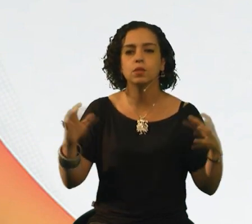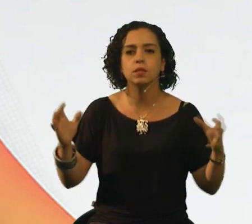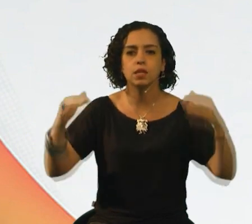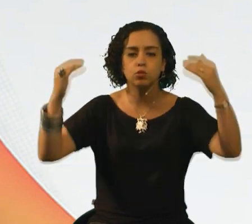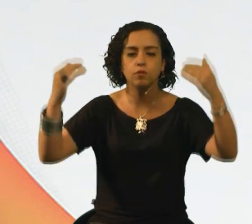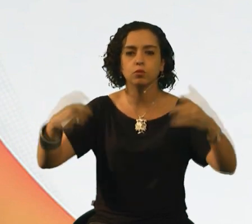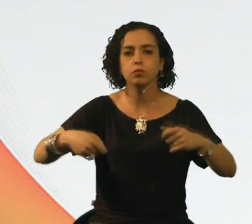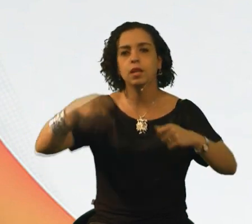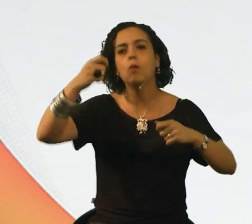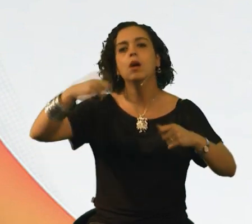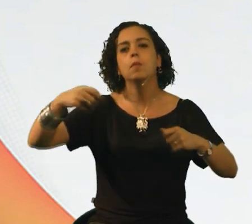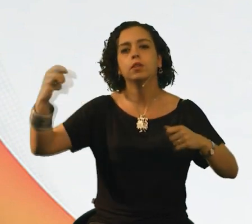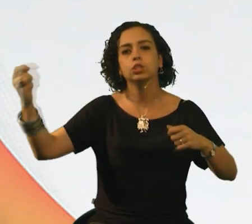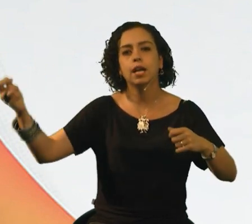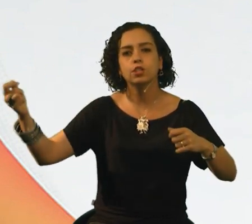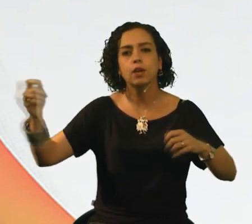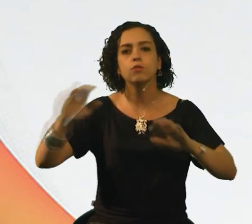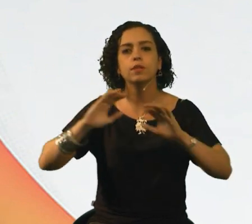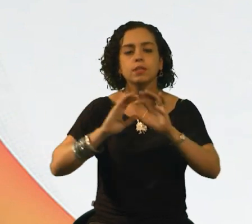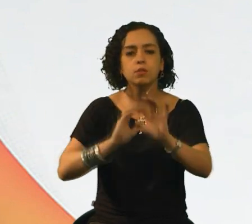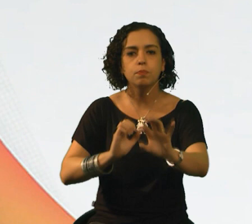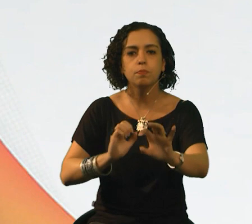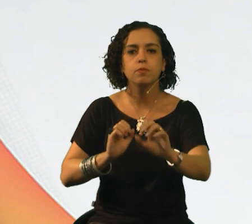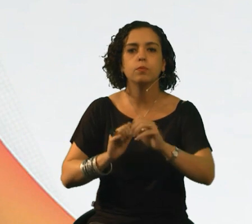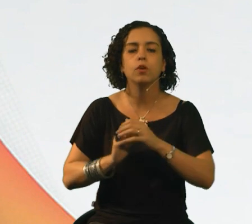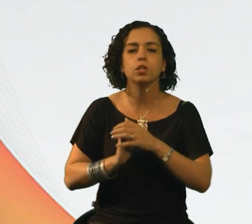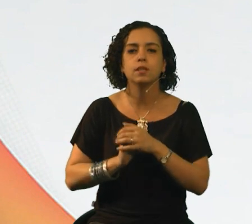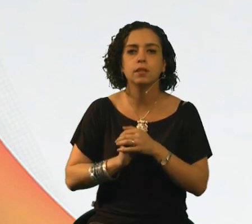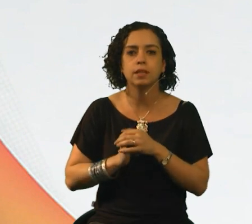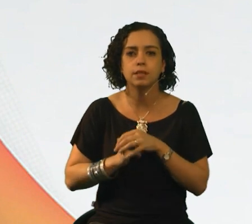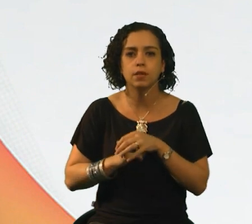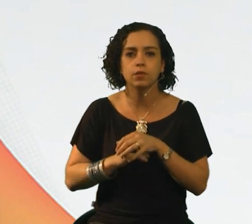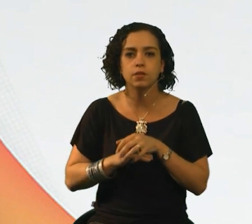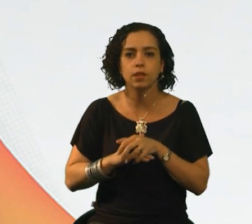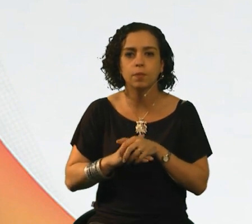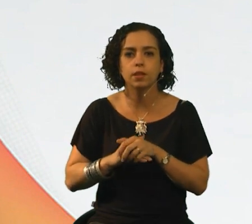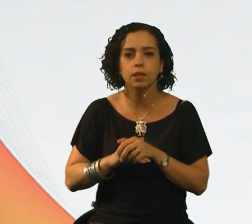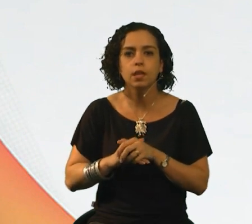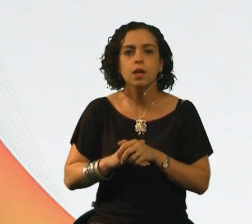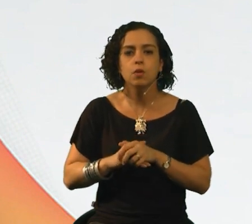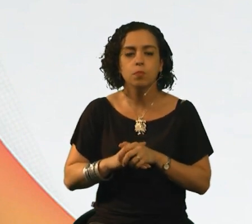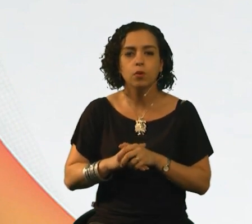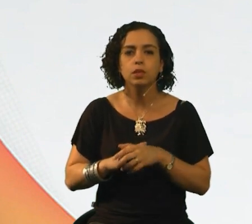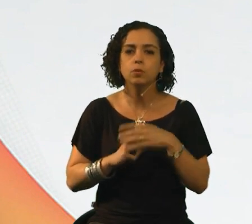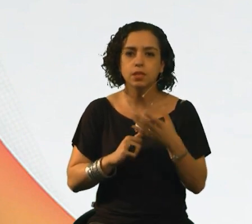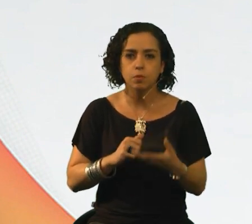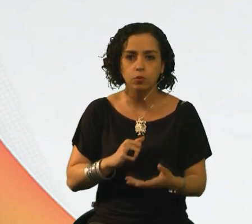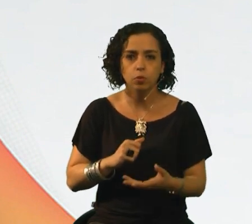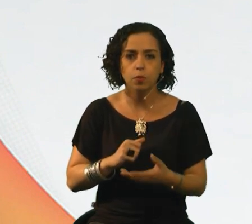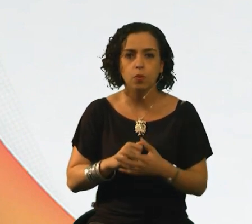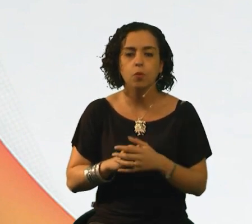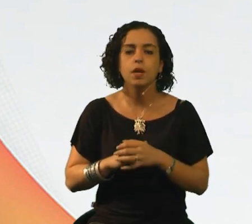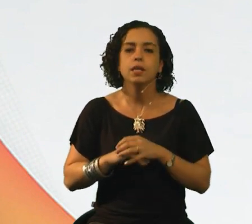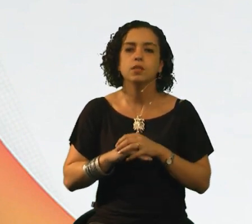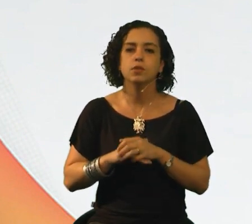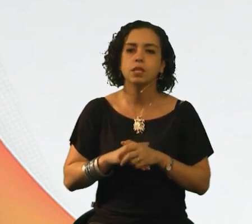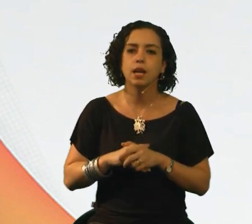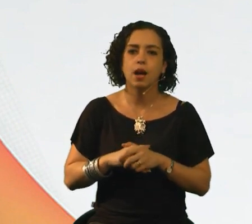duas, três, só viu no final, pode encaixar com Vzinho. Pode até ser que você venha a perder um pouquinho, mas é muito pouco. Se você errar